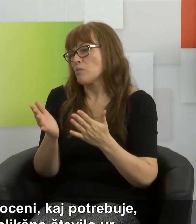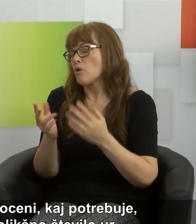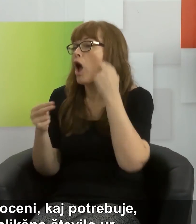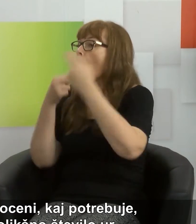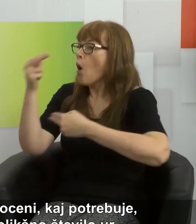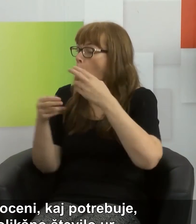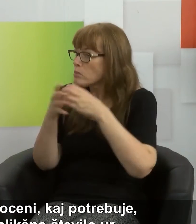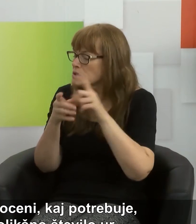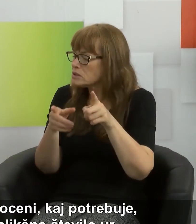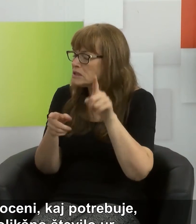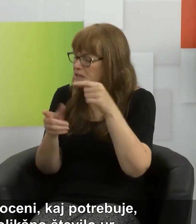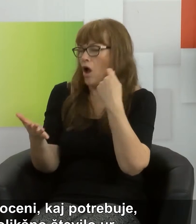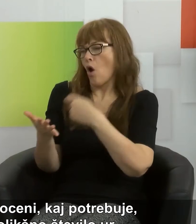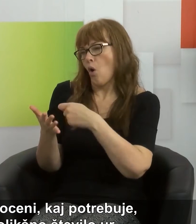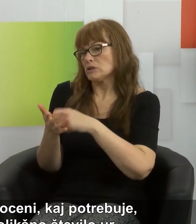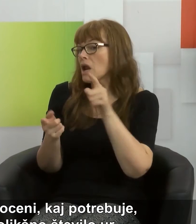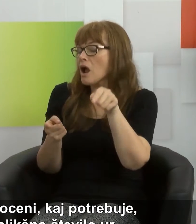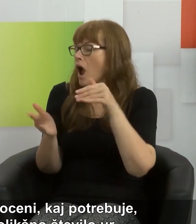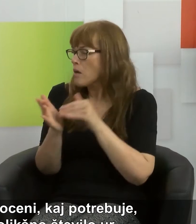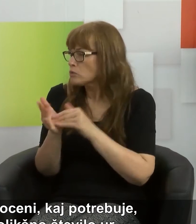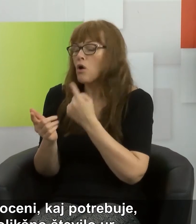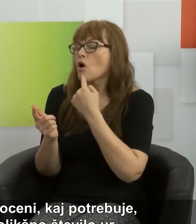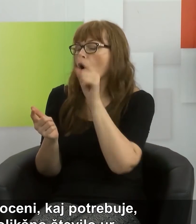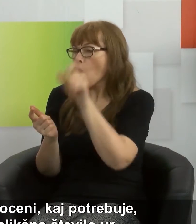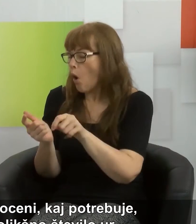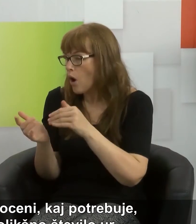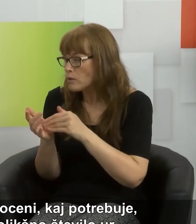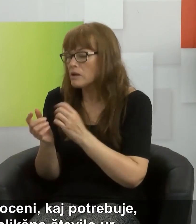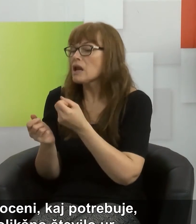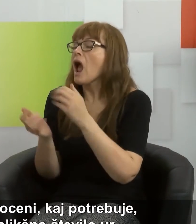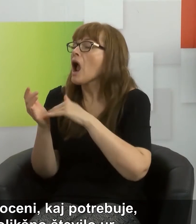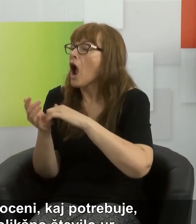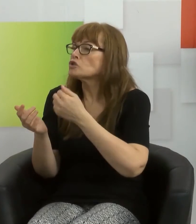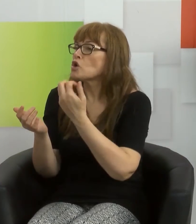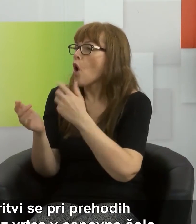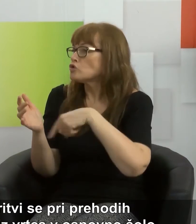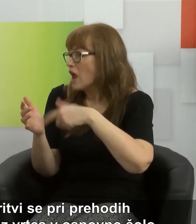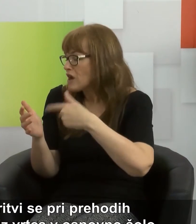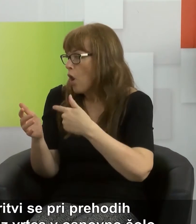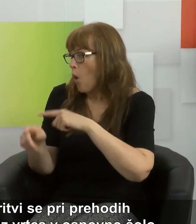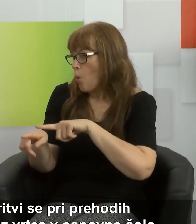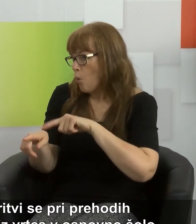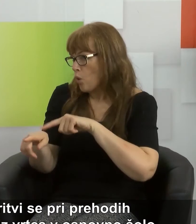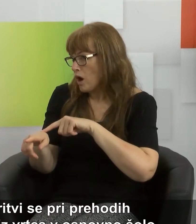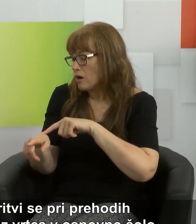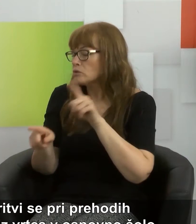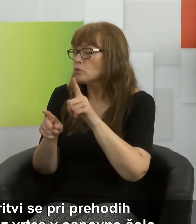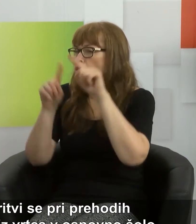Komisija je pa tista, ki oceni, kaj potrebuje, koga potrebuje in kakšno število ur. Tudi odločbe o usmeritvi se